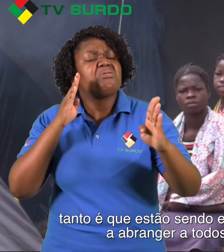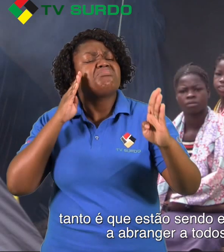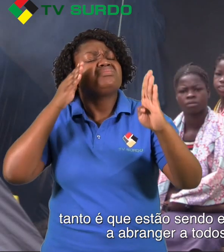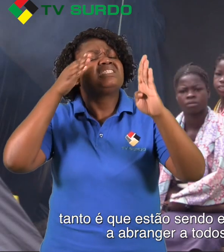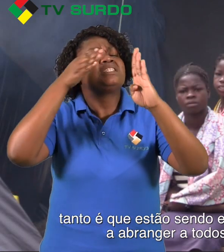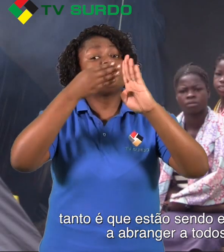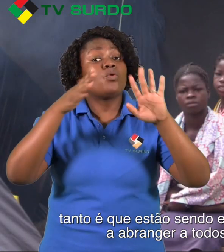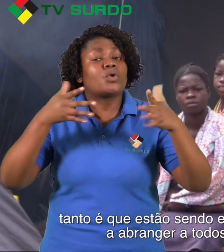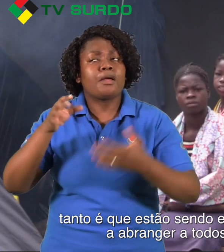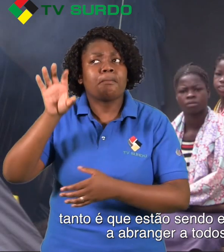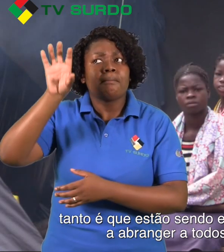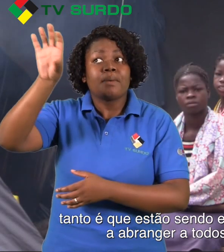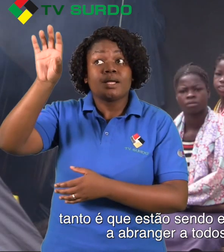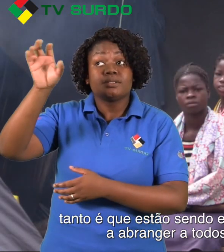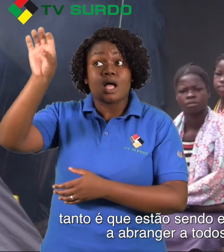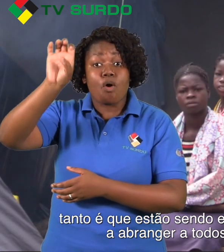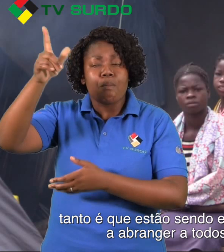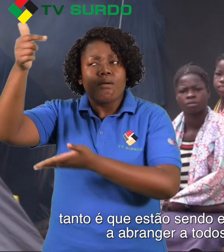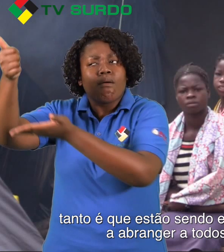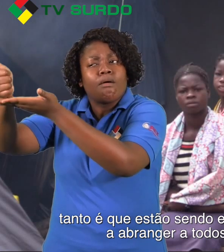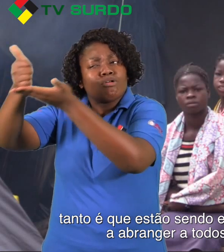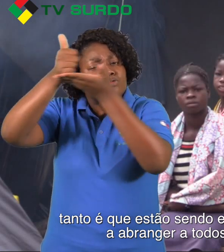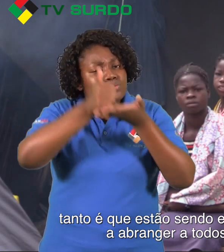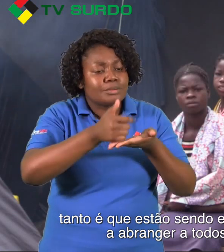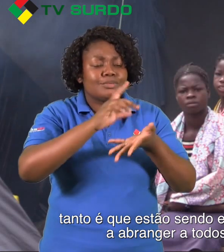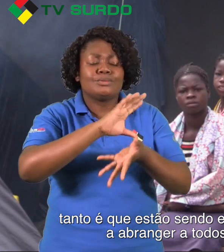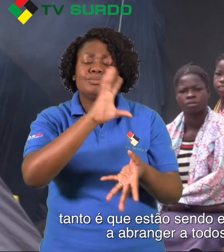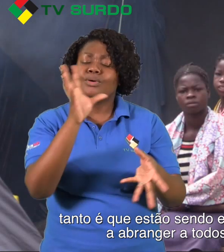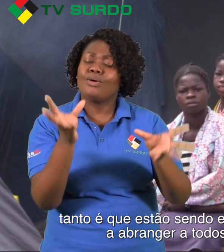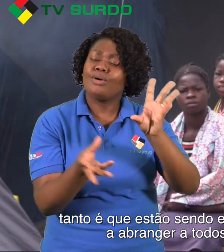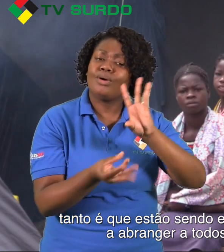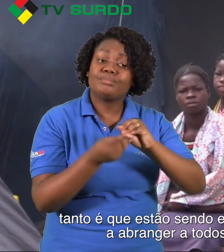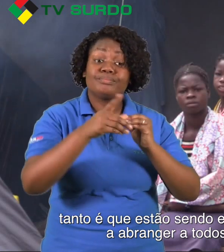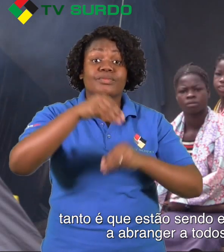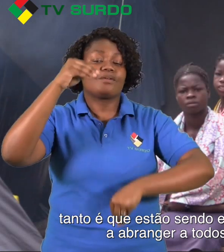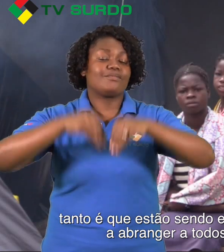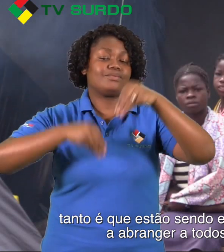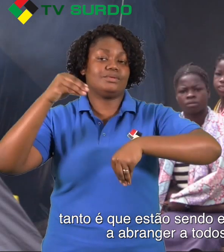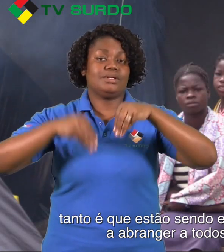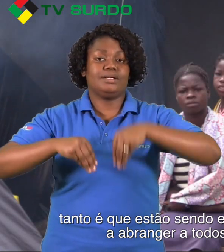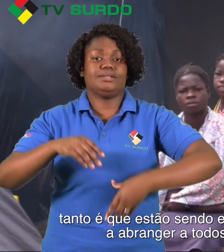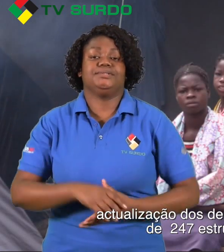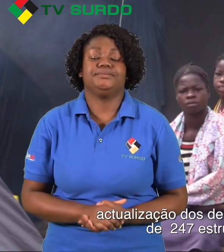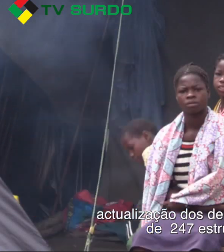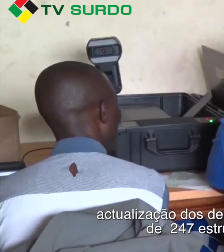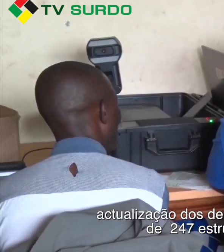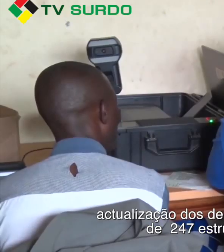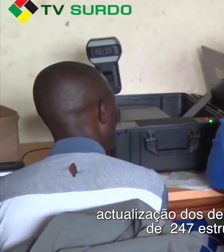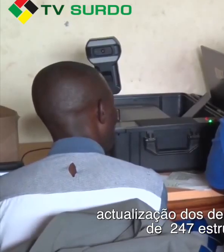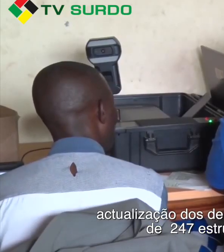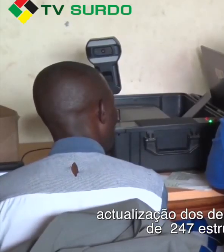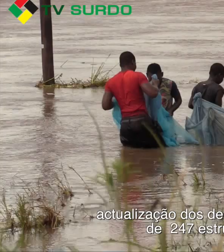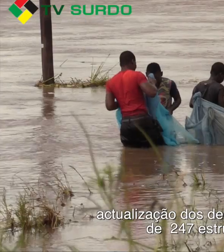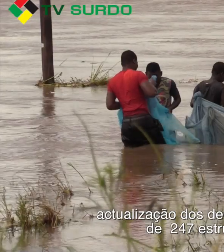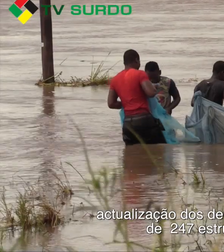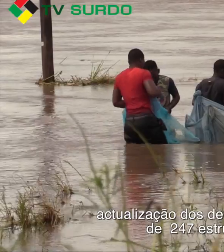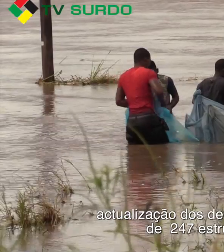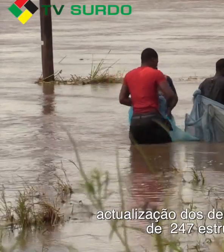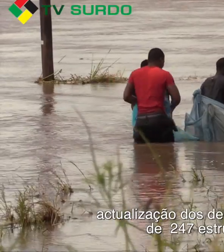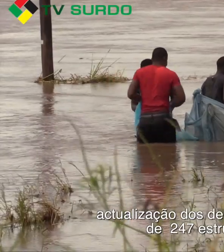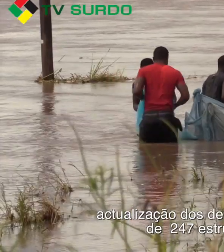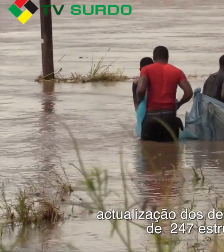que estão sendo evitados esforços com vista a abranger a todos os aspirantes eleitores e atualização dos demais